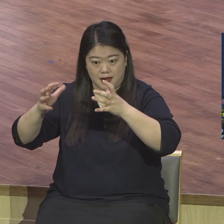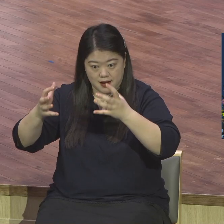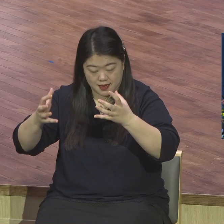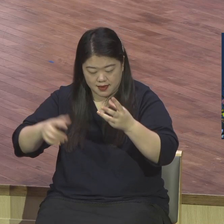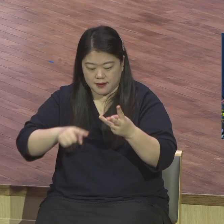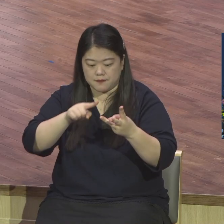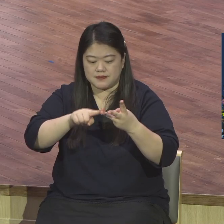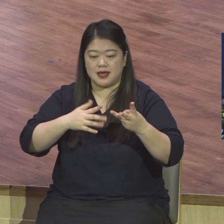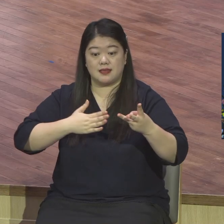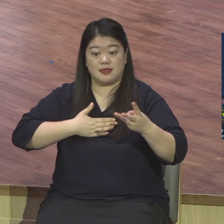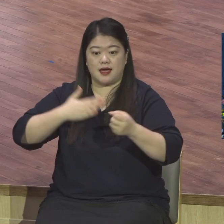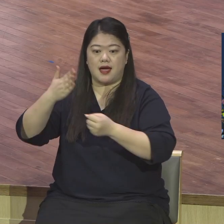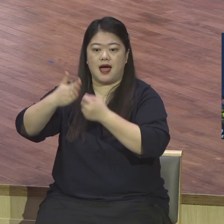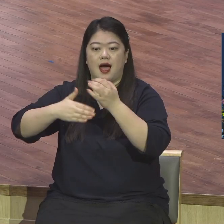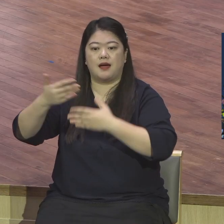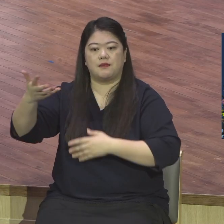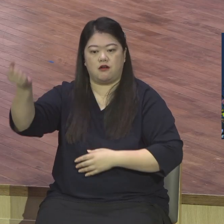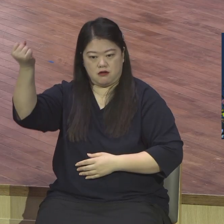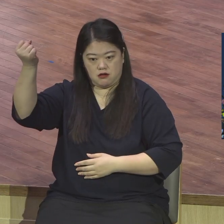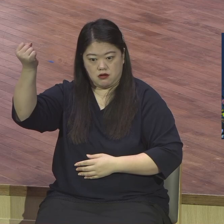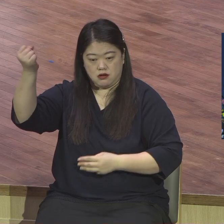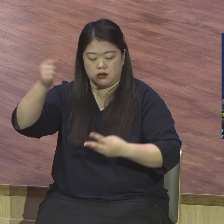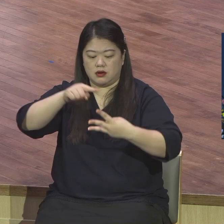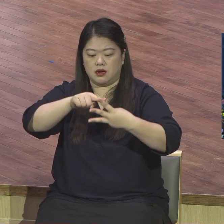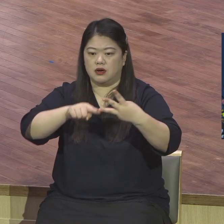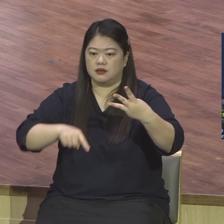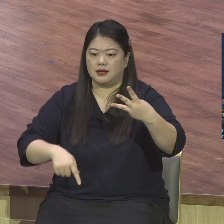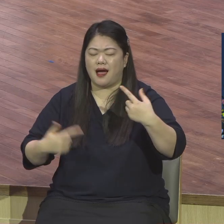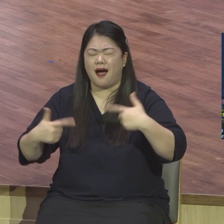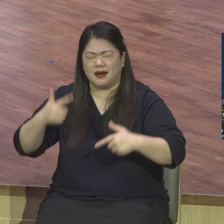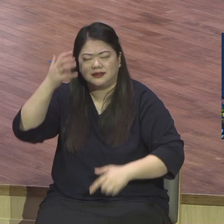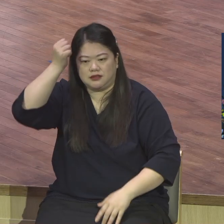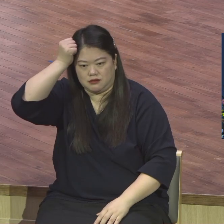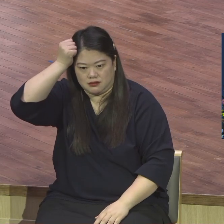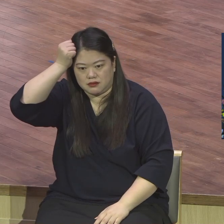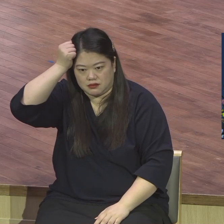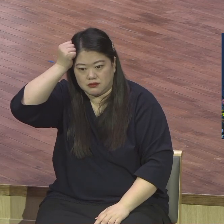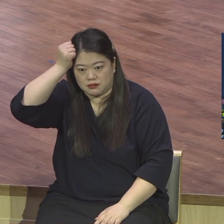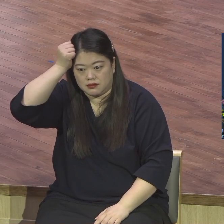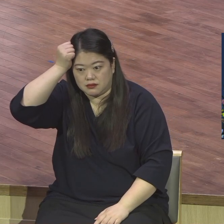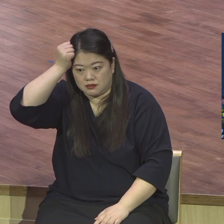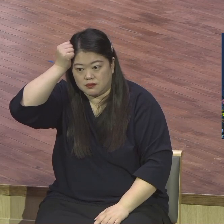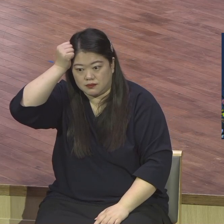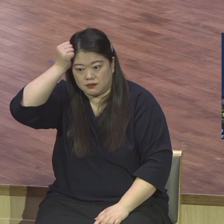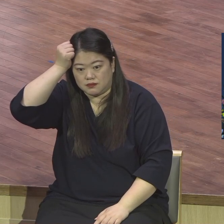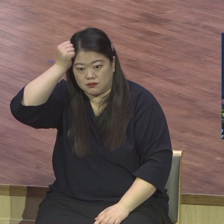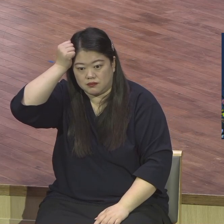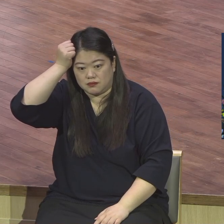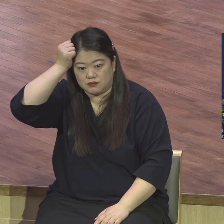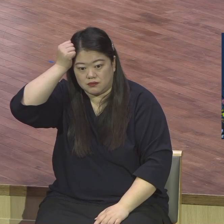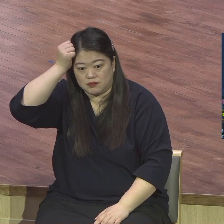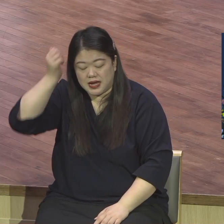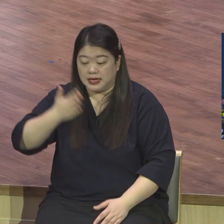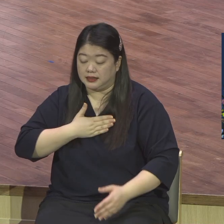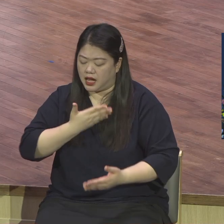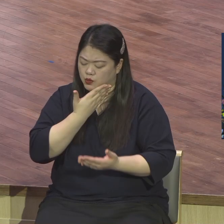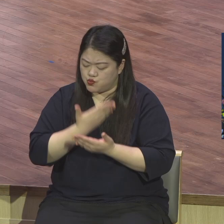하나님의 소유된 백성이다. 이걸 놓치면 안 돼요. 이것이 여러분의 절대 가치입니다.